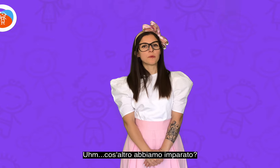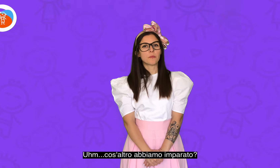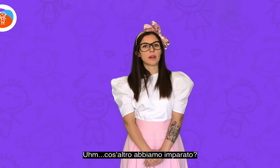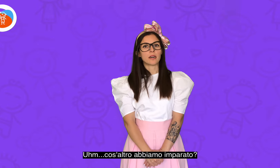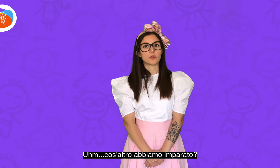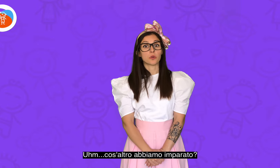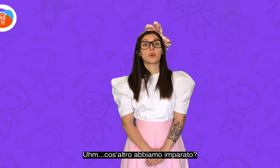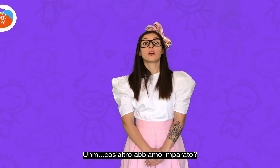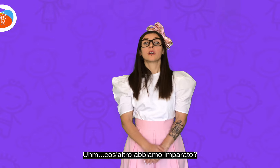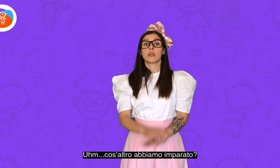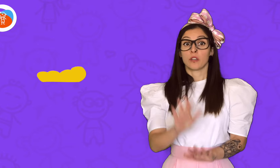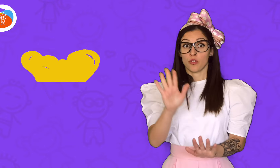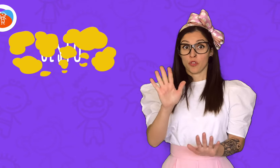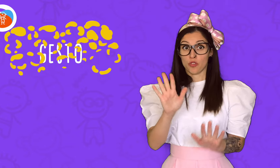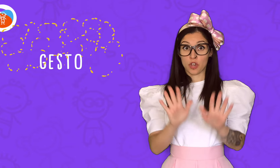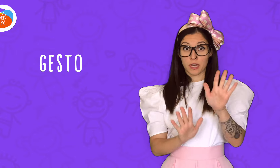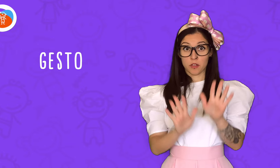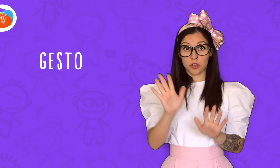imparato? Gesto